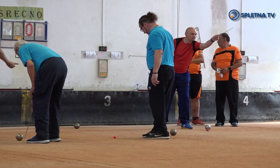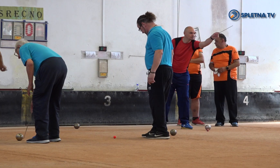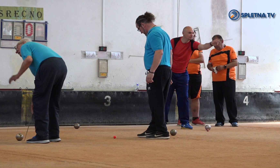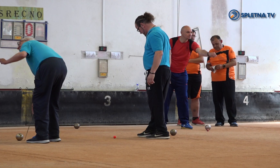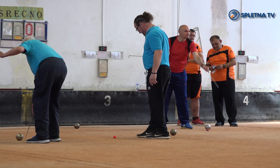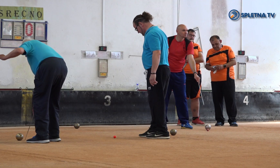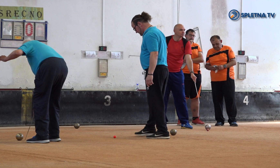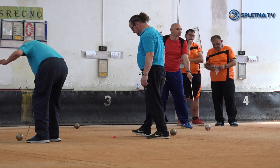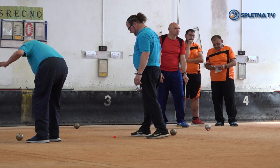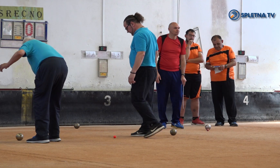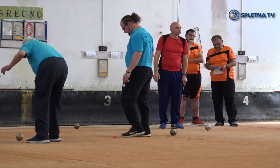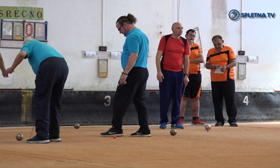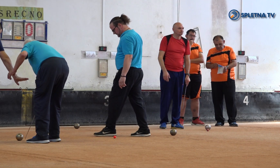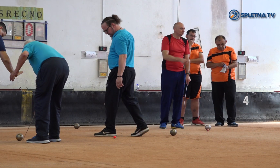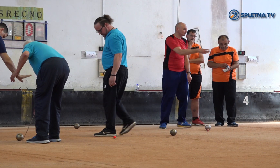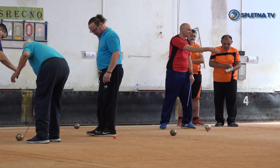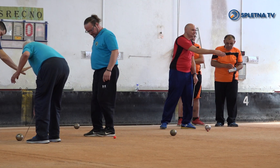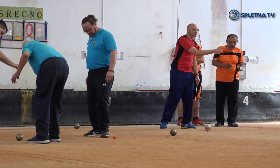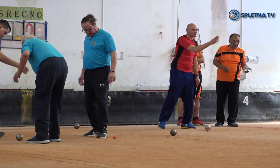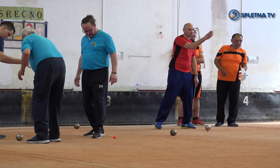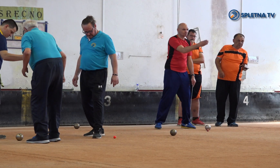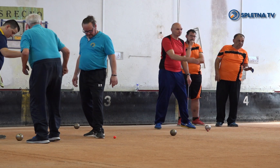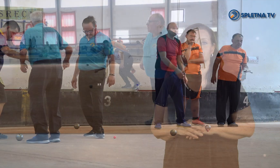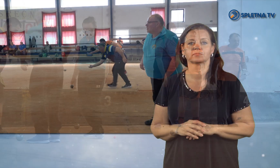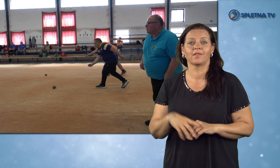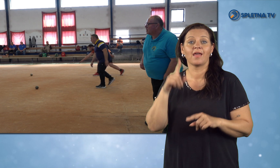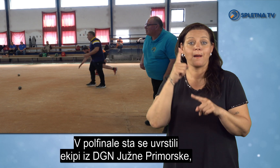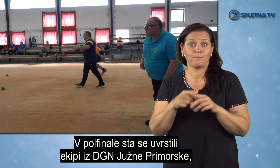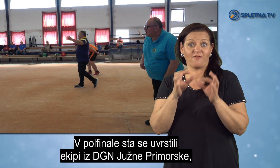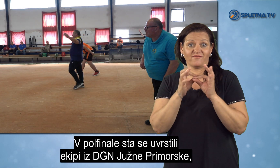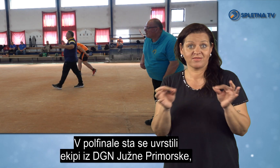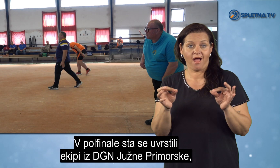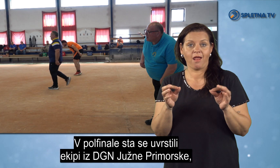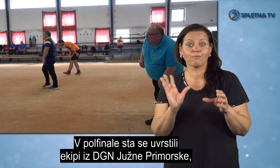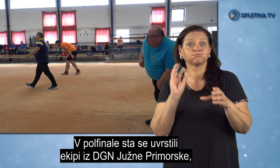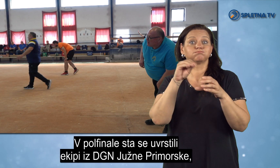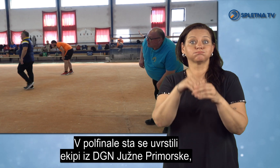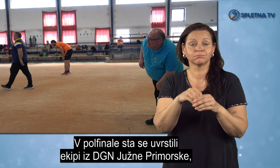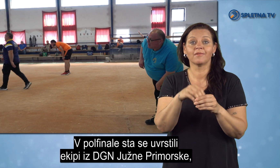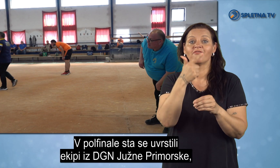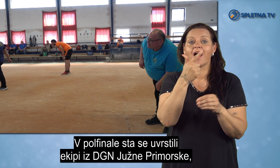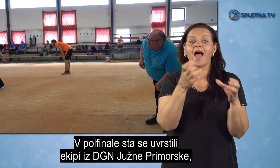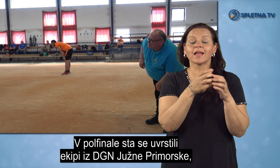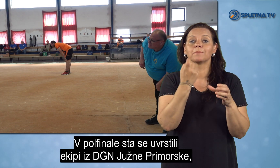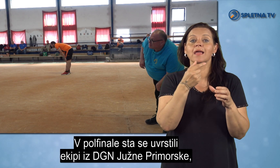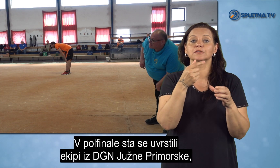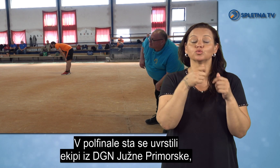dessert. All of this convenience. V polfinale sta se uvrstili ekipi iz DGN